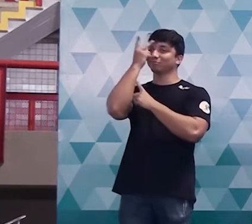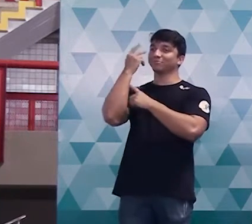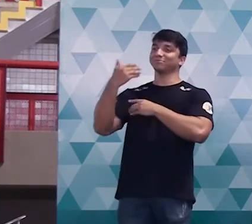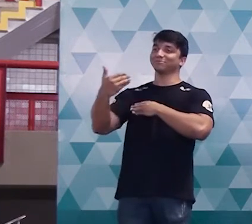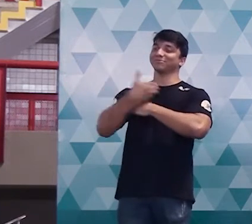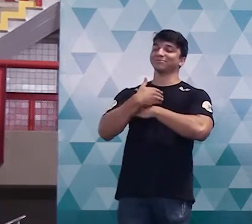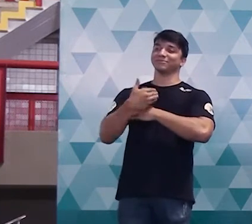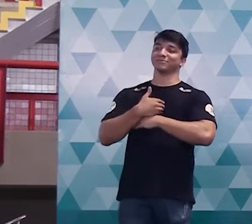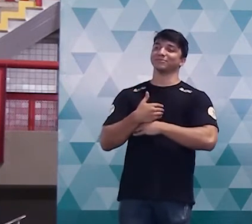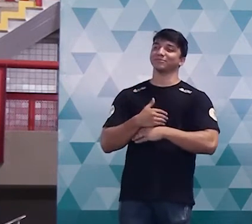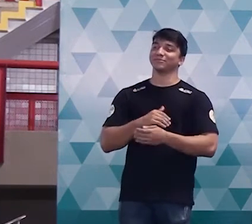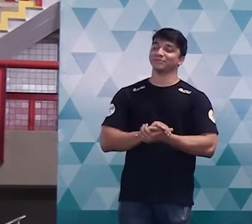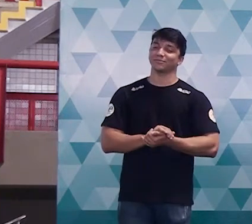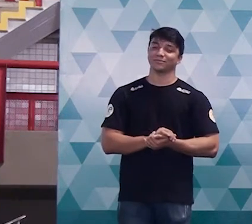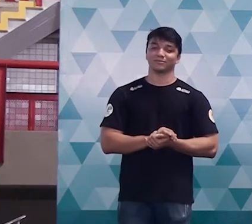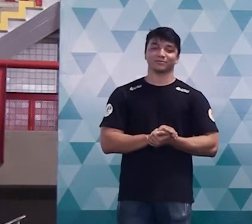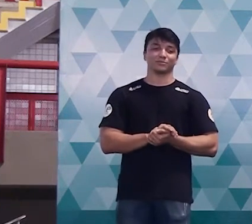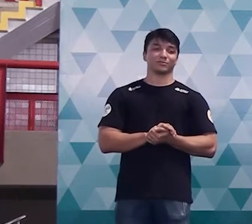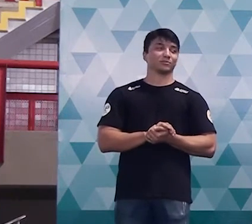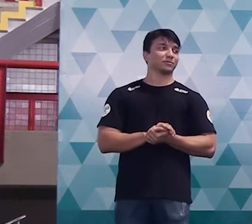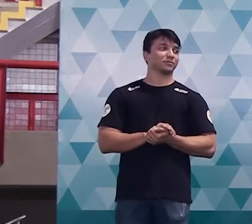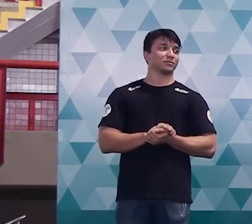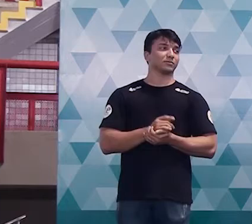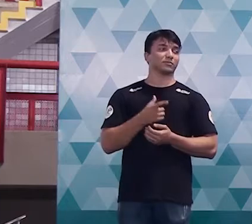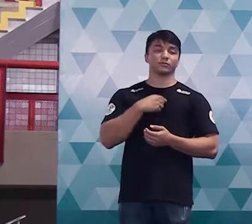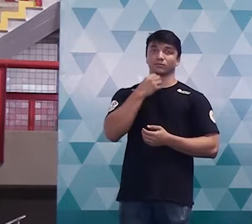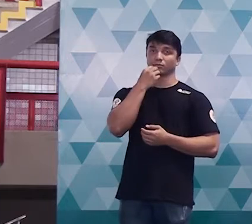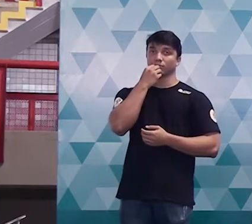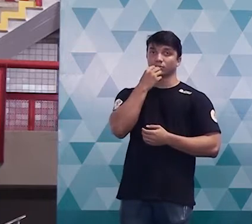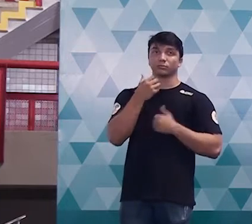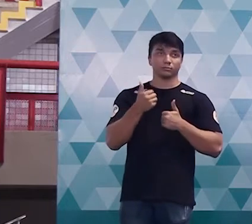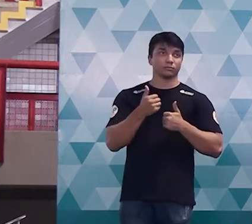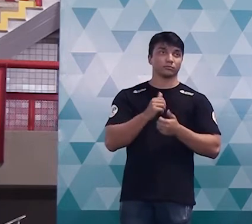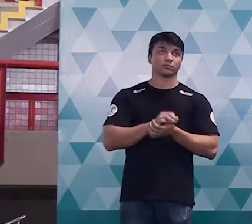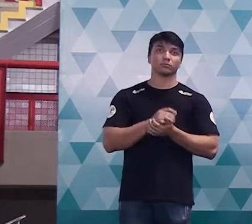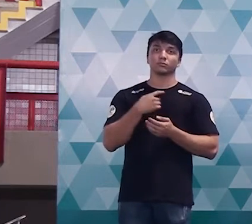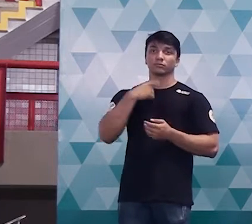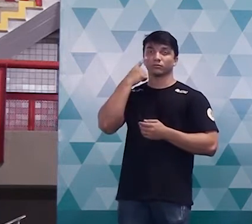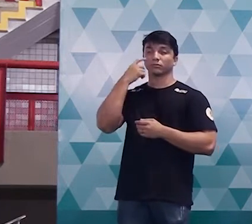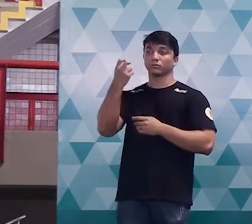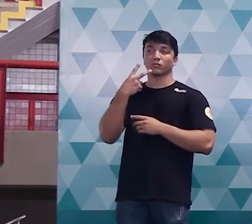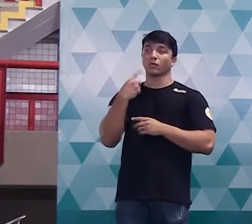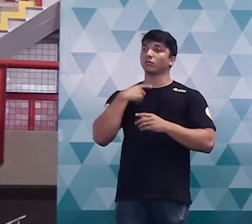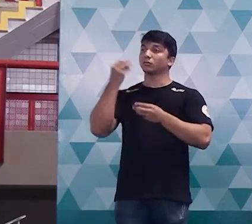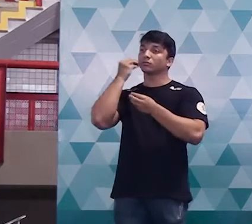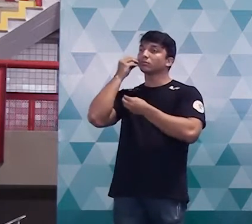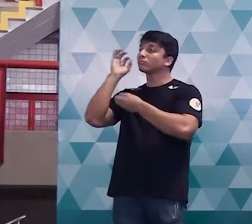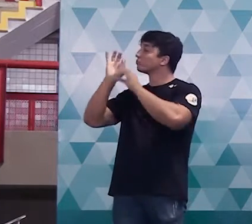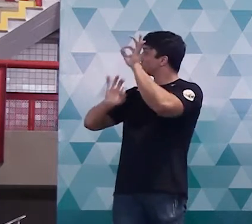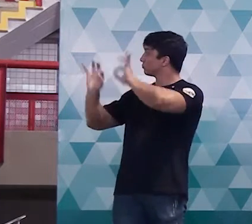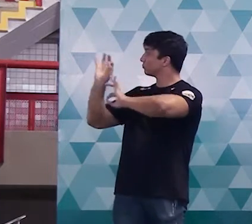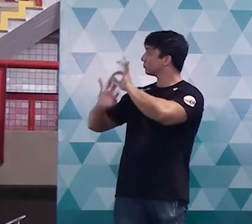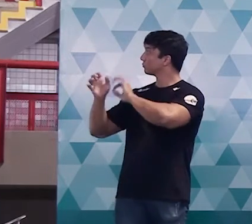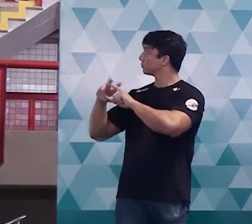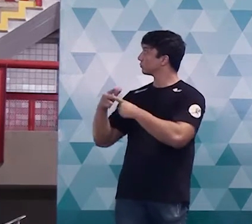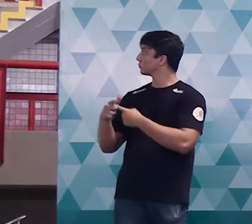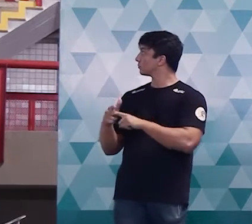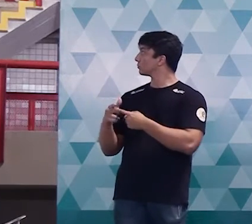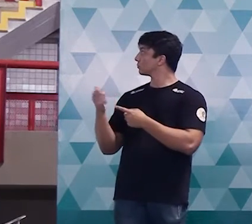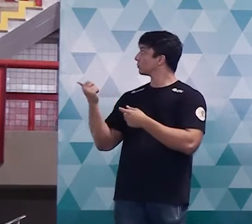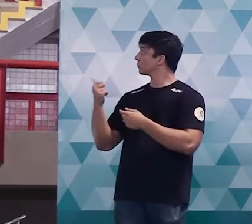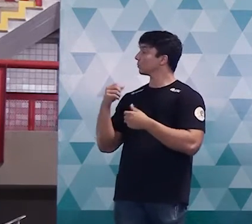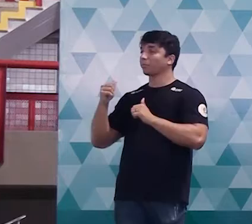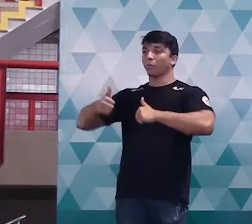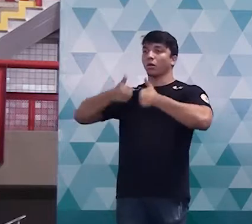né? Muito bem. Beleza, minha filha, ó, não dá para enxergar o slide. Vamos tentar dar uma ajeitada ali para